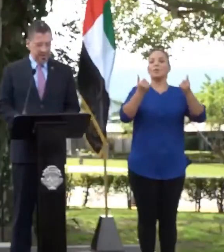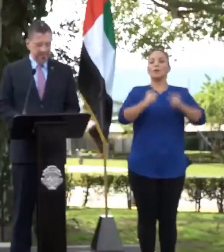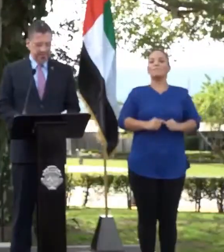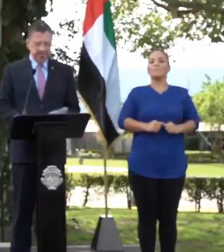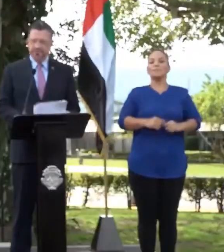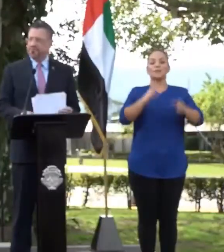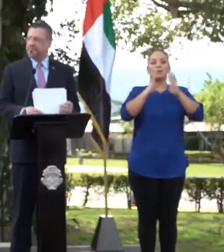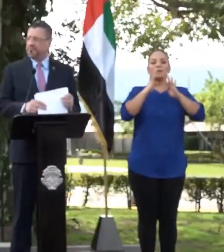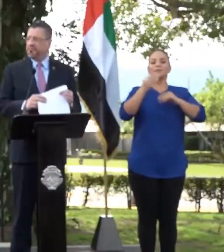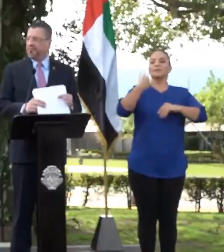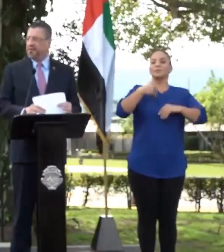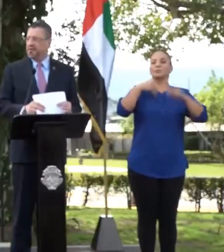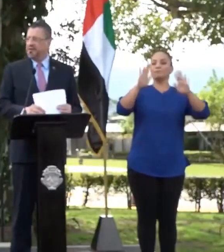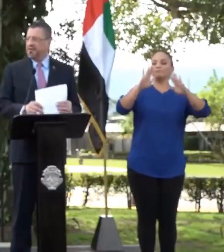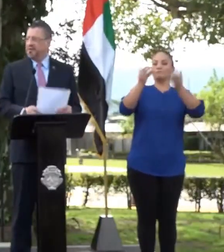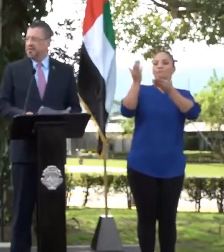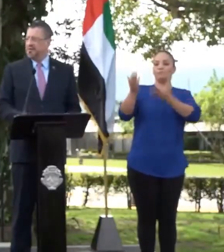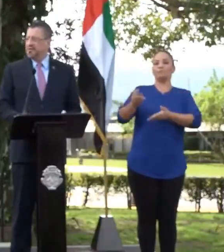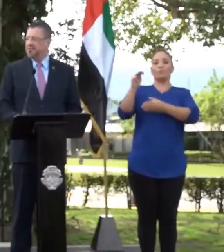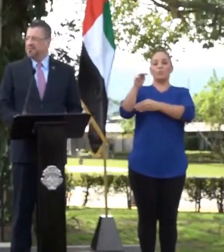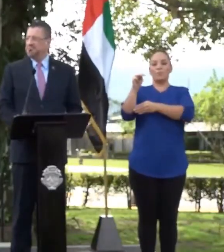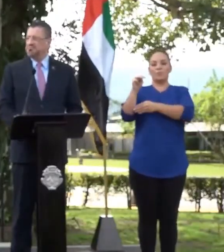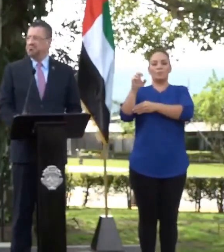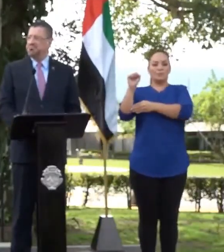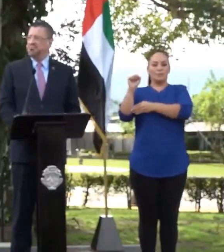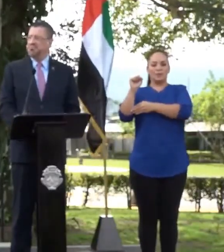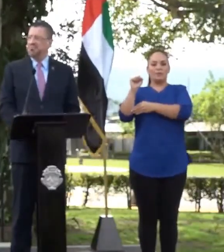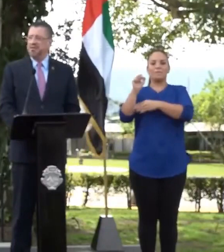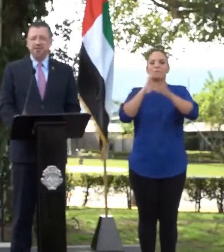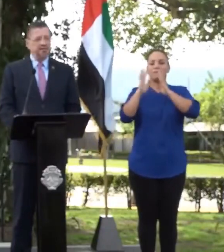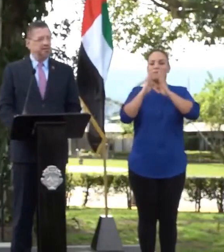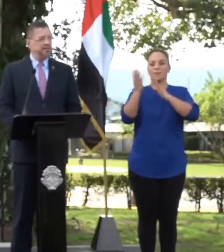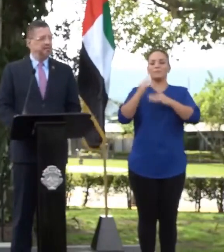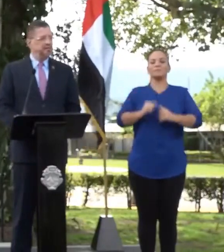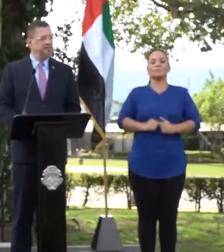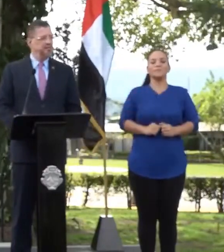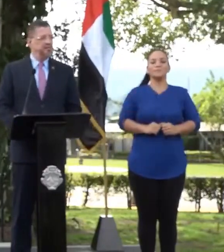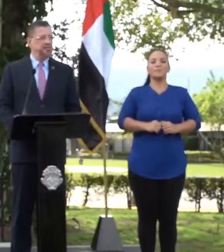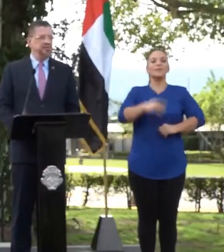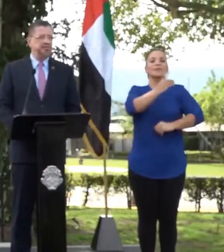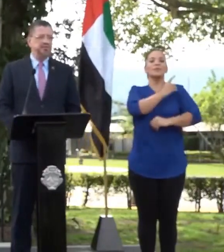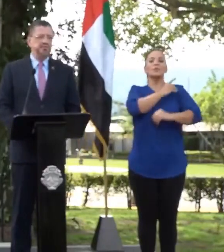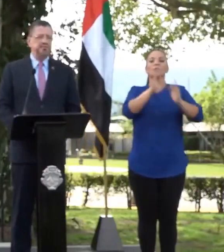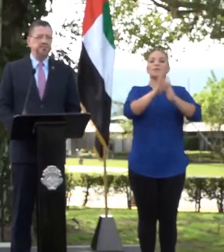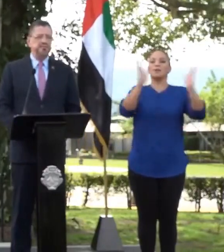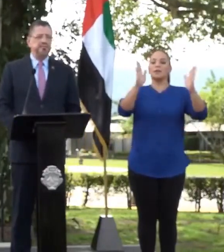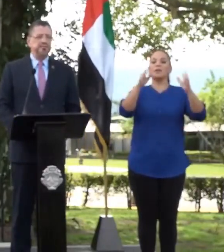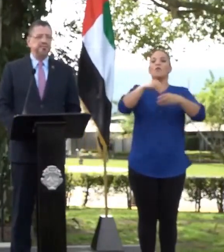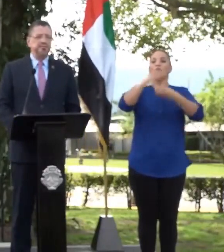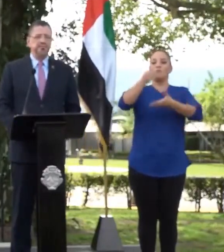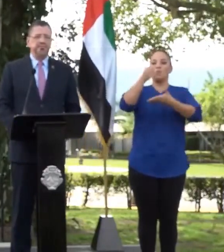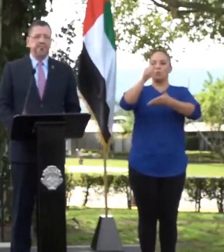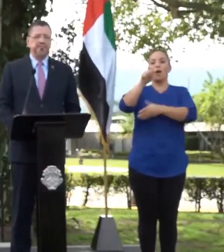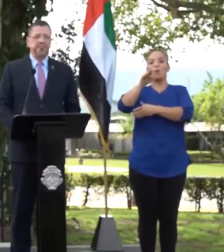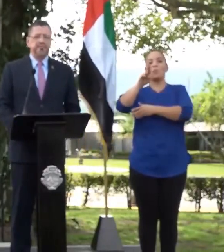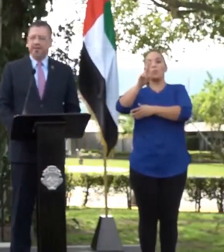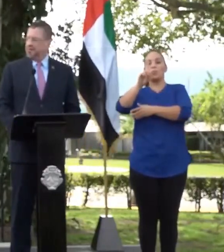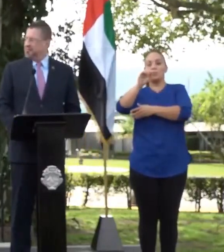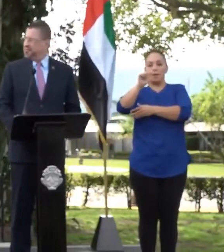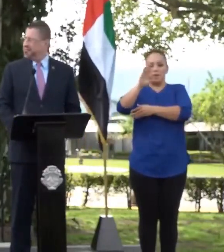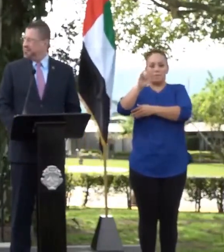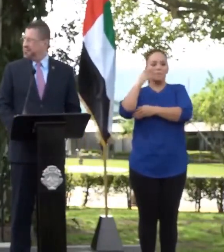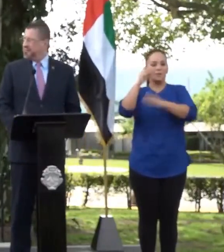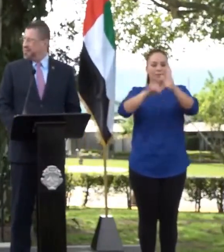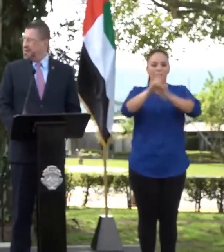A continuación, las palabras del excelentísimo señor Mohamed Saif Al-Suwaidi, director general del Fondo de Abu Dhabi para el Desarrollo.